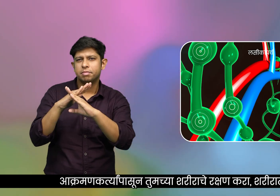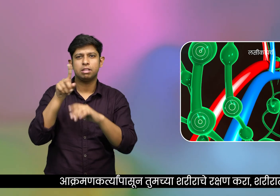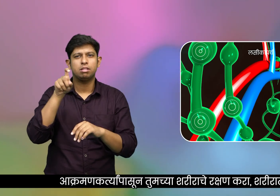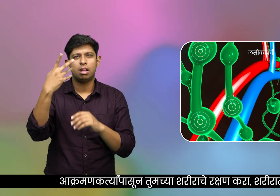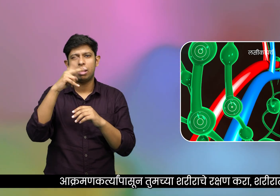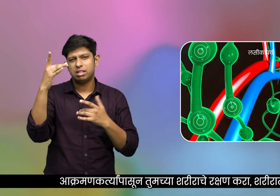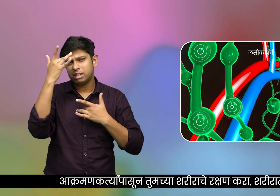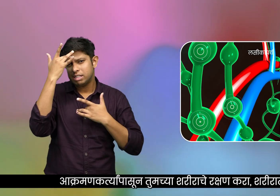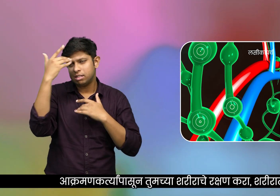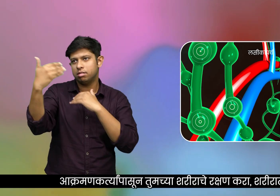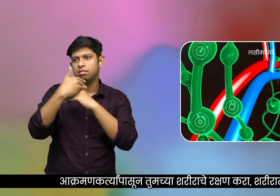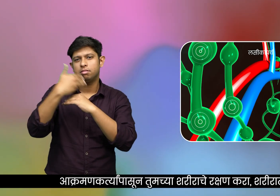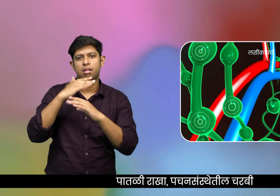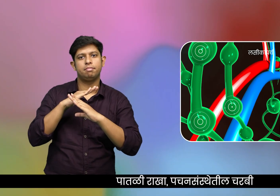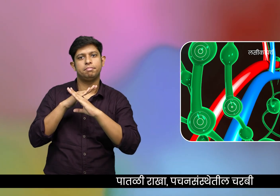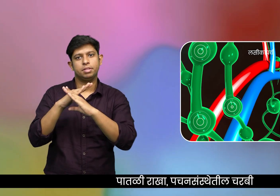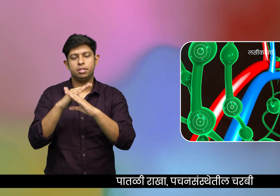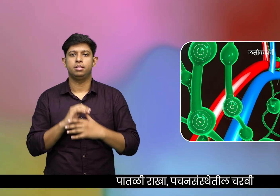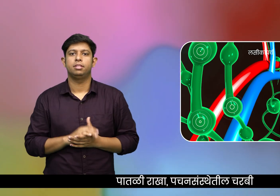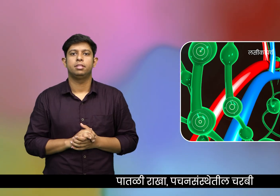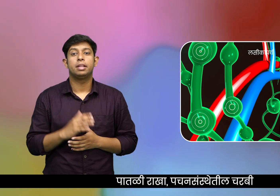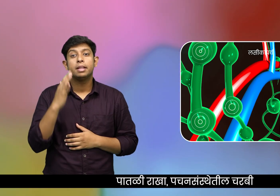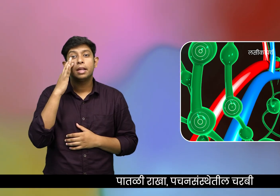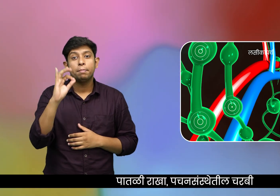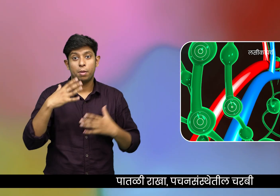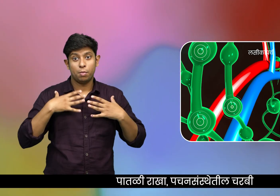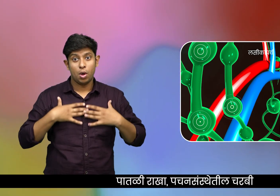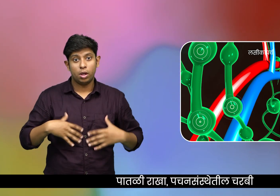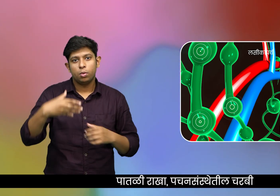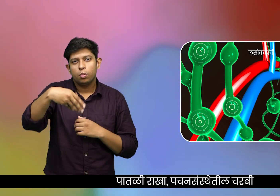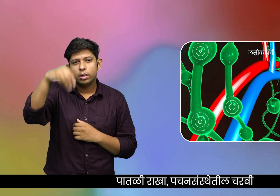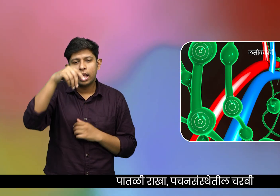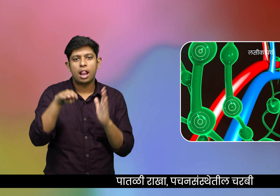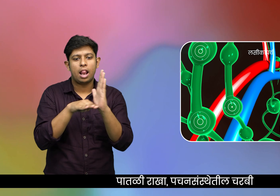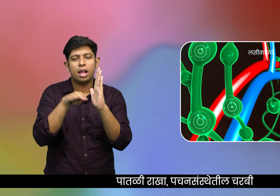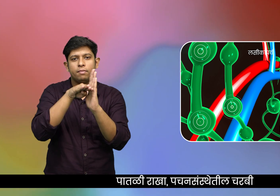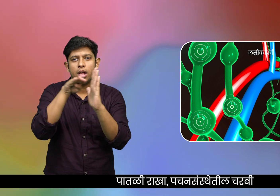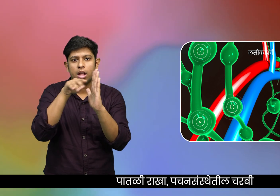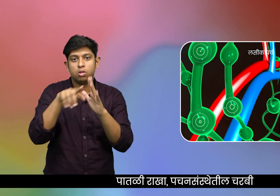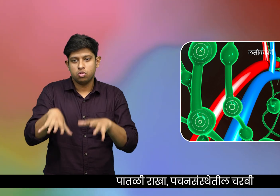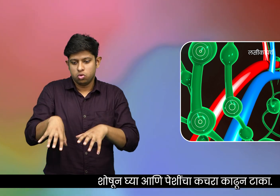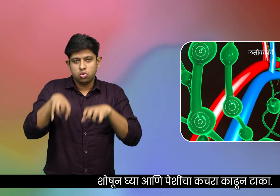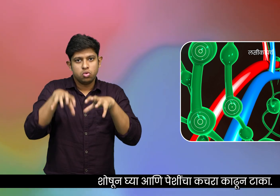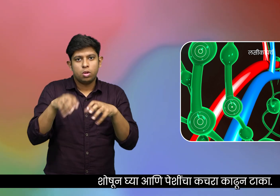करणे. शरीरातील द्रव पातळी राखा. पचन संस्थेतील चरबी शोषून घ्या